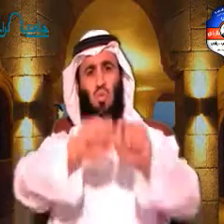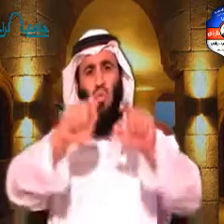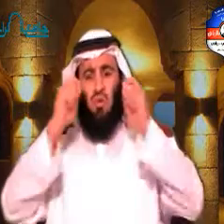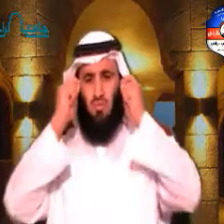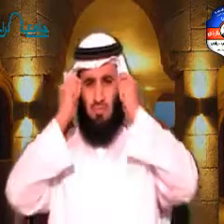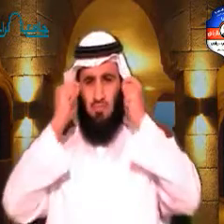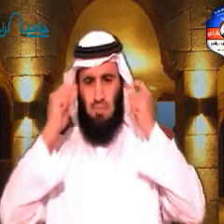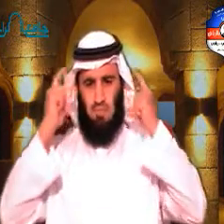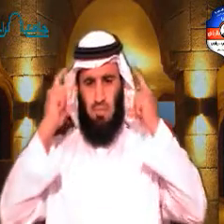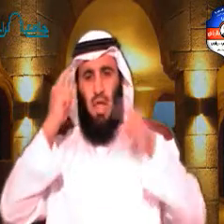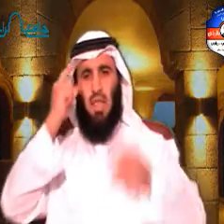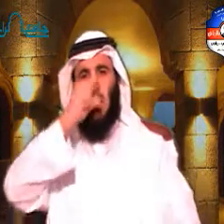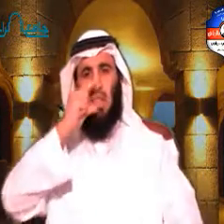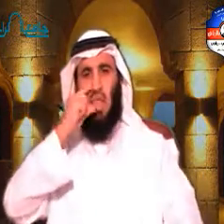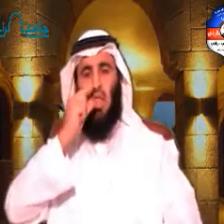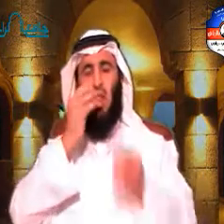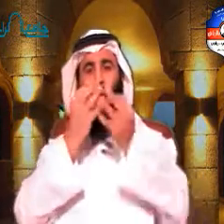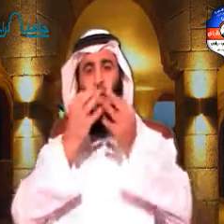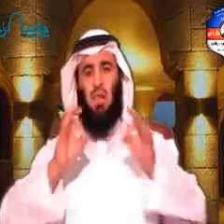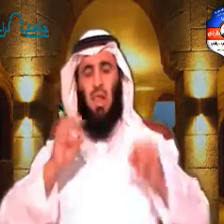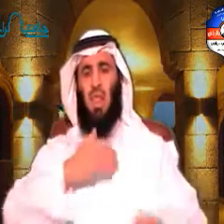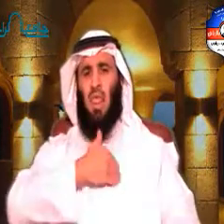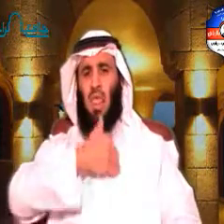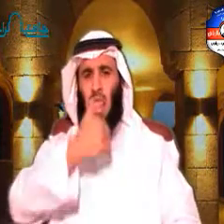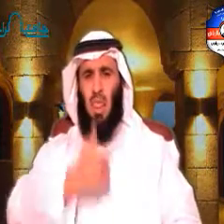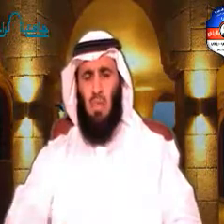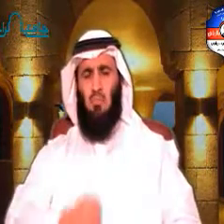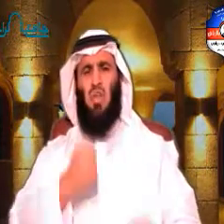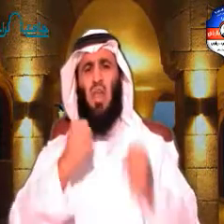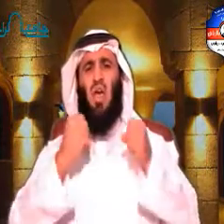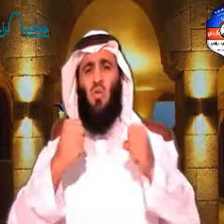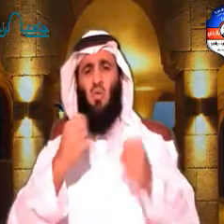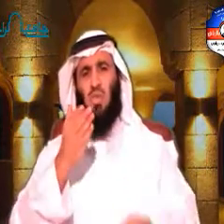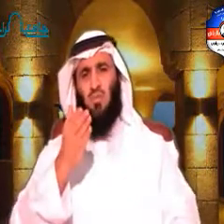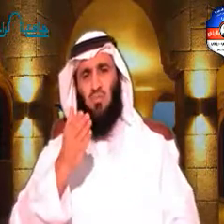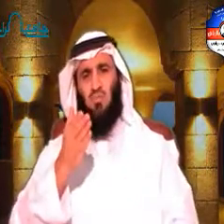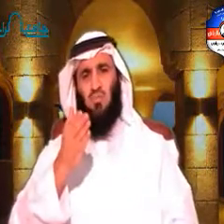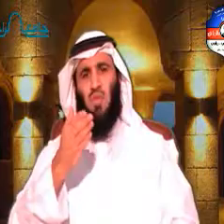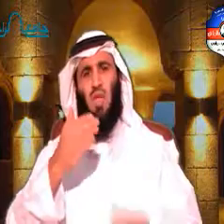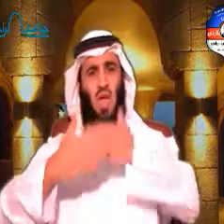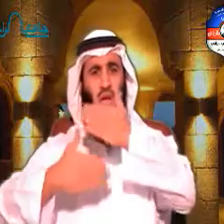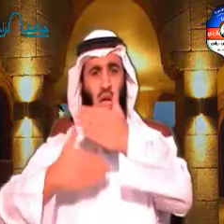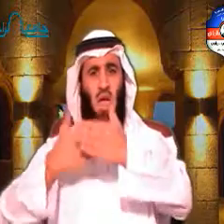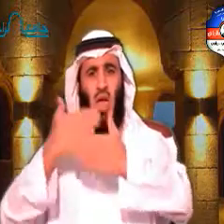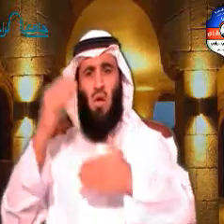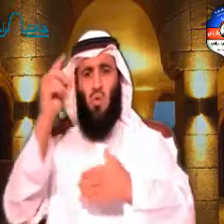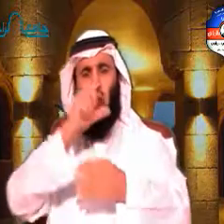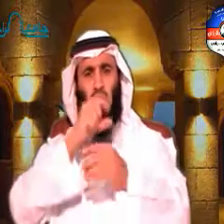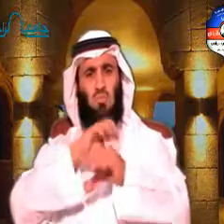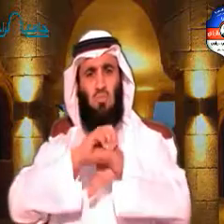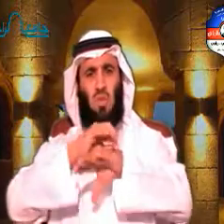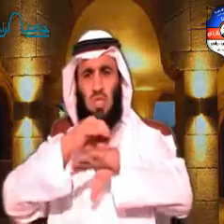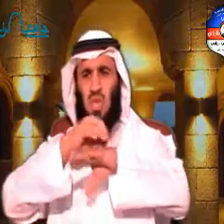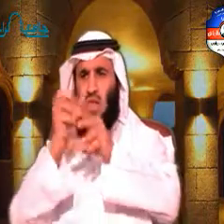أمينة ونفوس مؤمنة قوية حريصة على الأمة. رباهم صلى